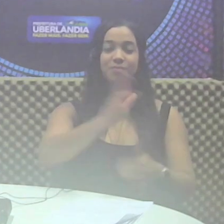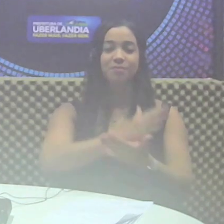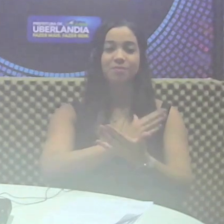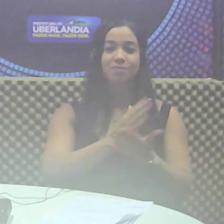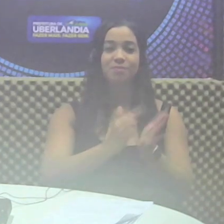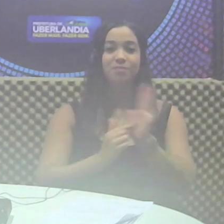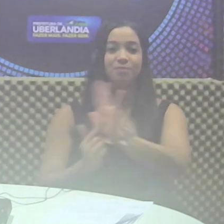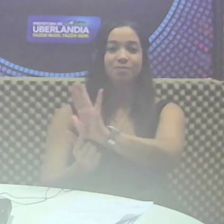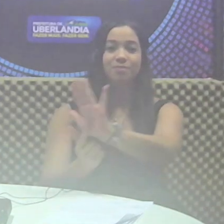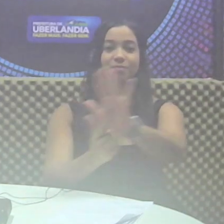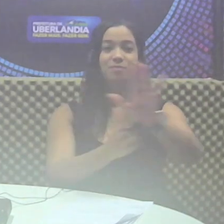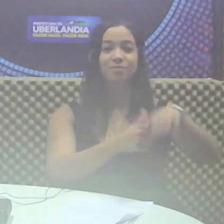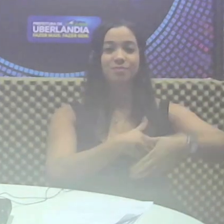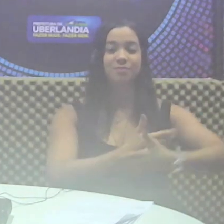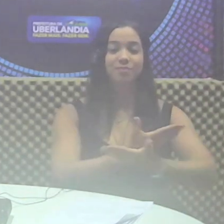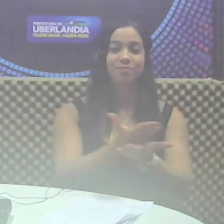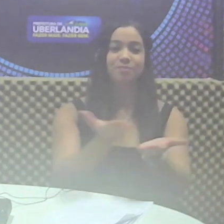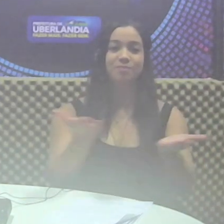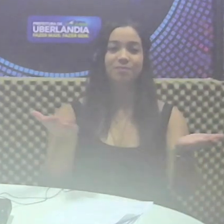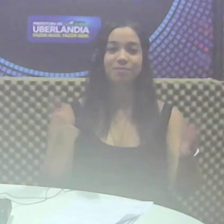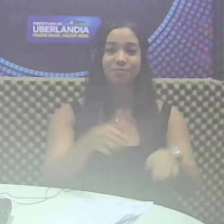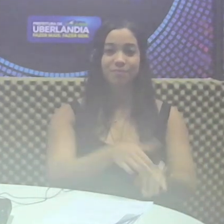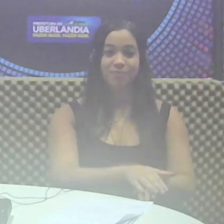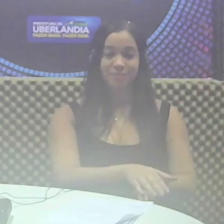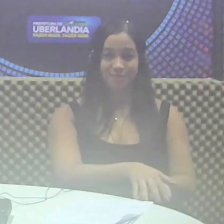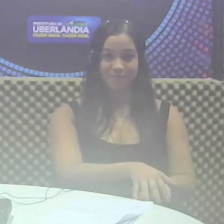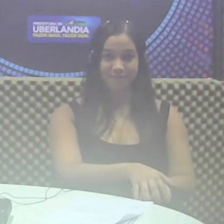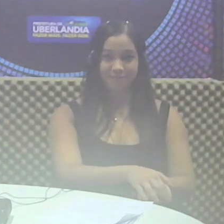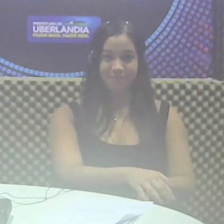Uberlândia no ar pra você.